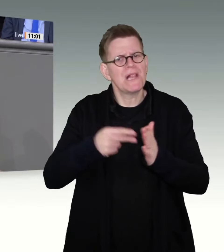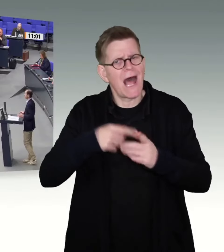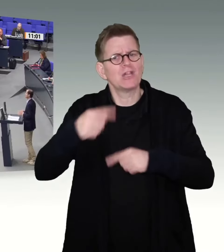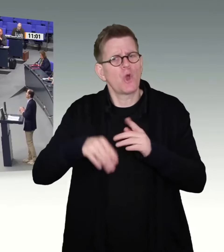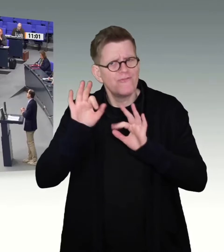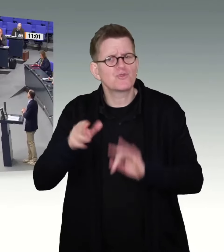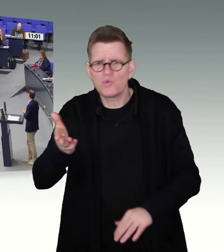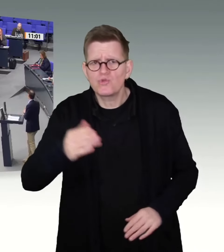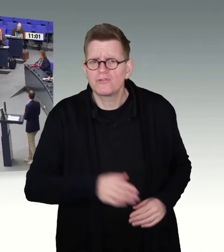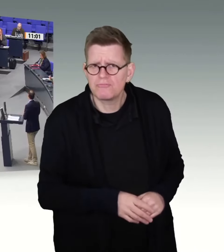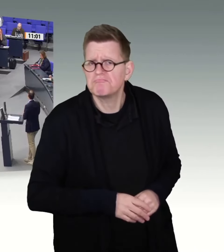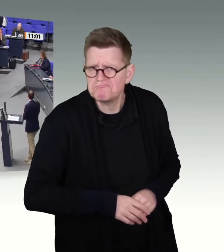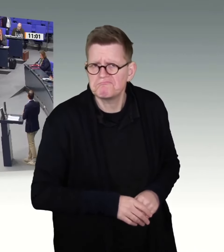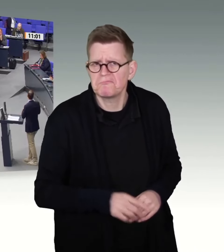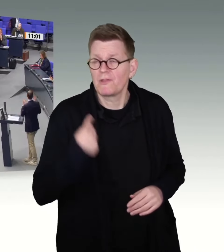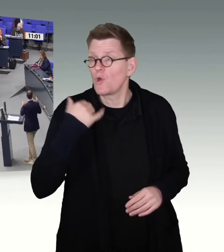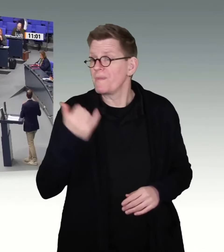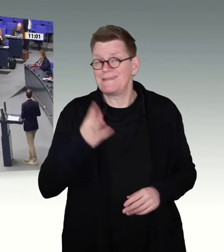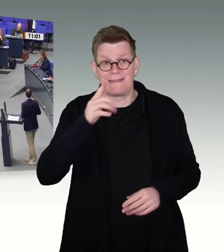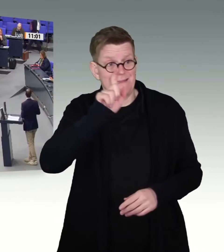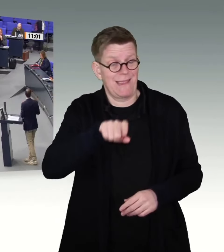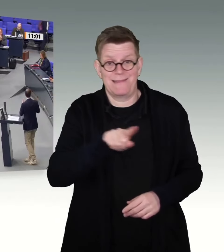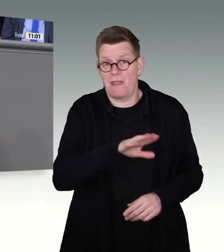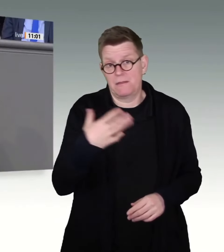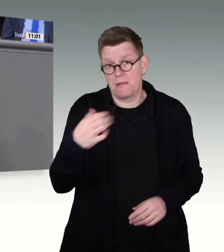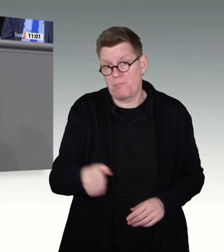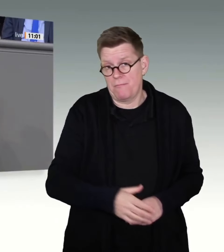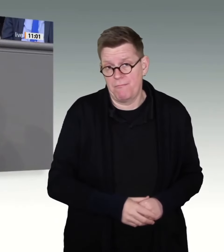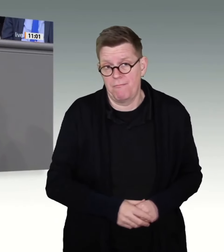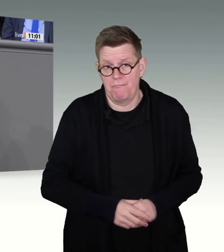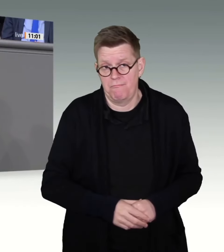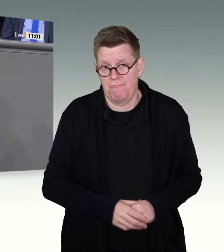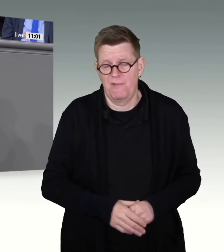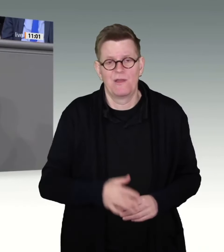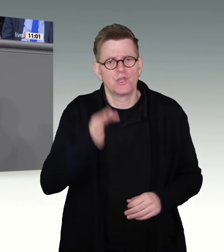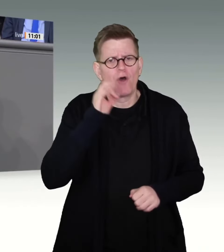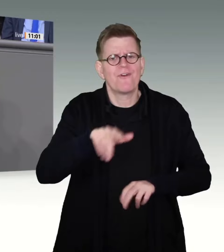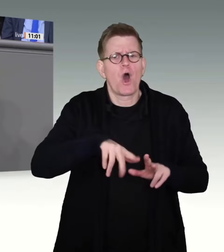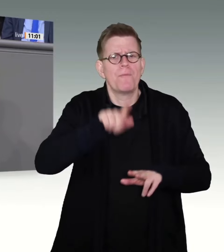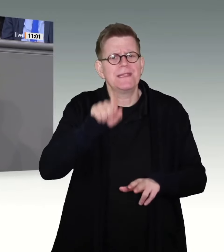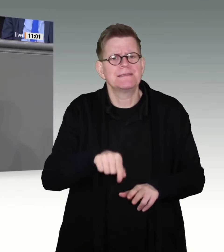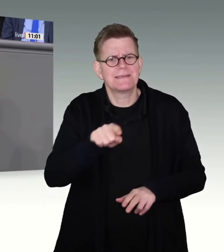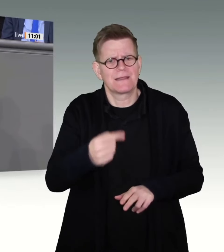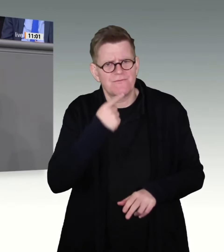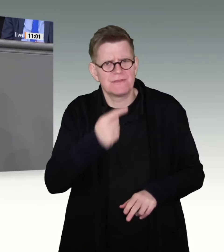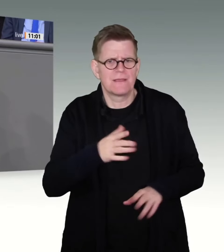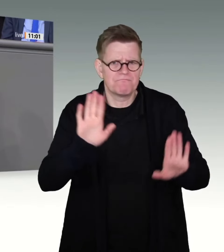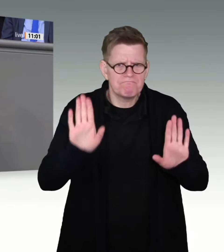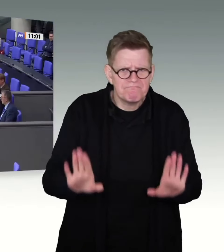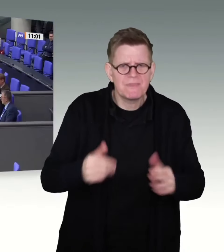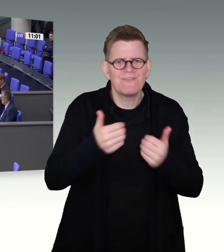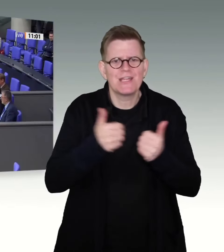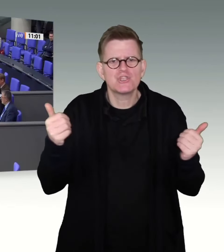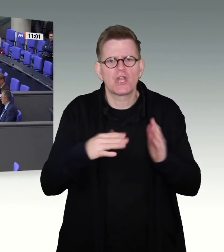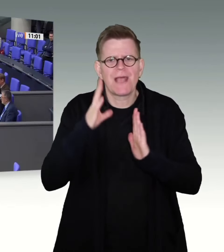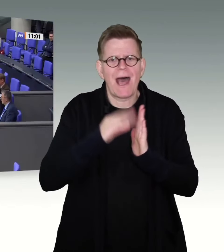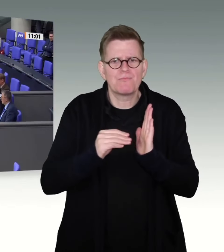Frau Ministerin, wenn Sie davon sprechen, dass die Sonderabschreibung kommt, dann ist es in der Tat eine gute Nachricht, ein kleiner Lichtstreif am Firmament.